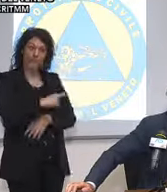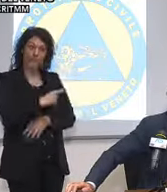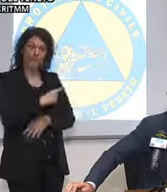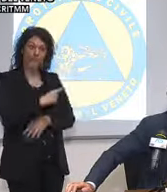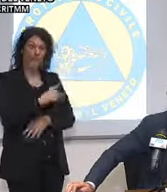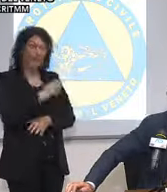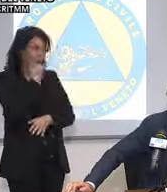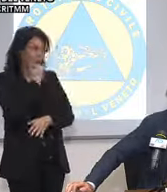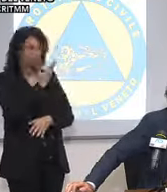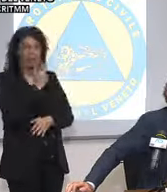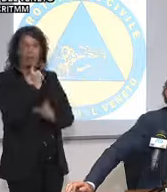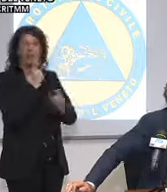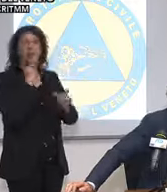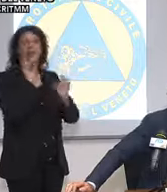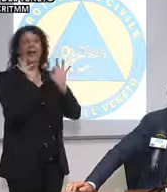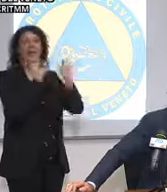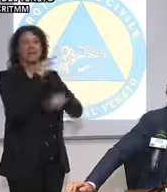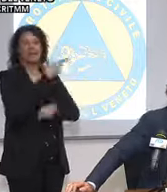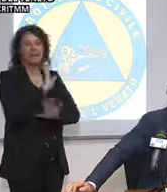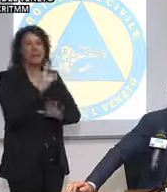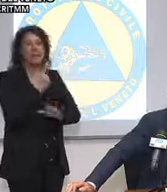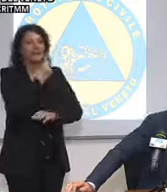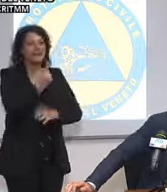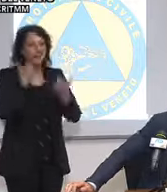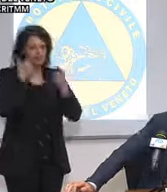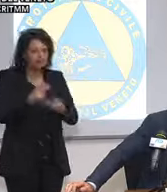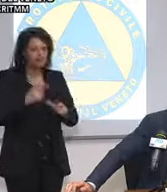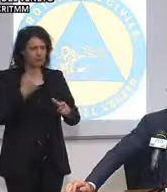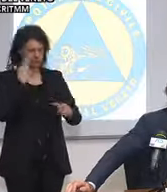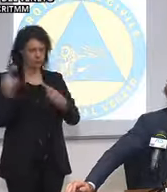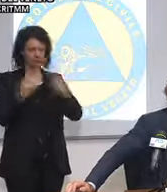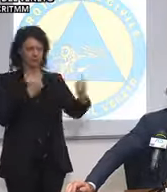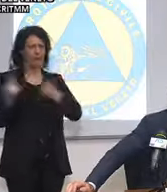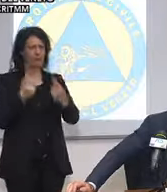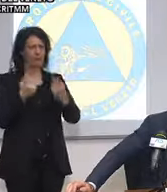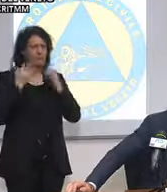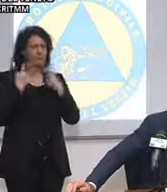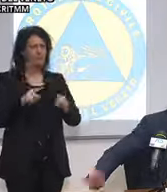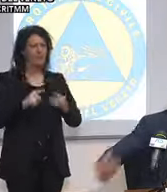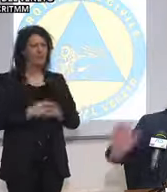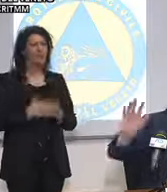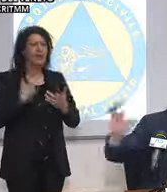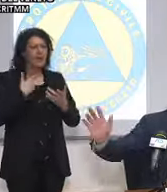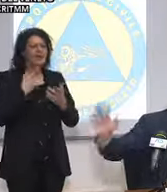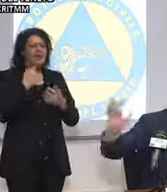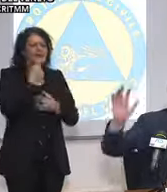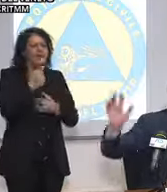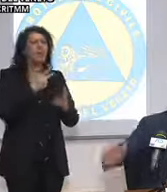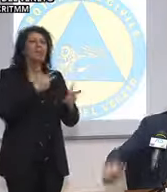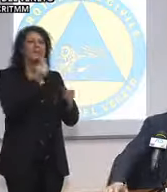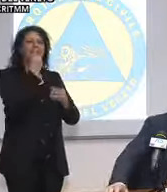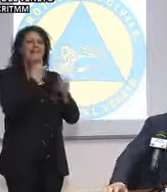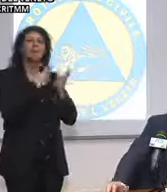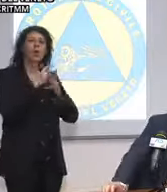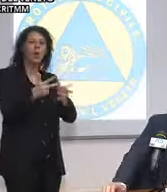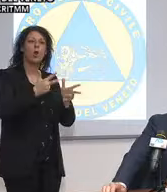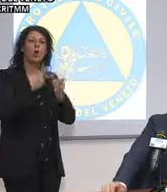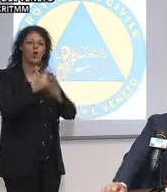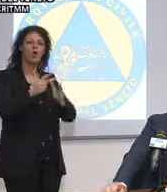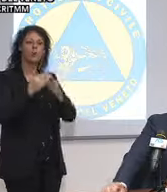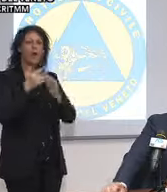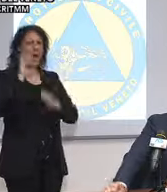con te Filippo, lo dico perché cioè, vedo che il dibattito nazionale su queste robe, peraltro ho fatto da anche da altri colleghi, cioè non è che sono